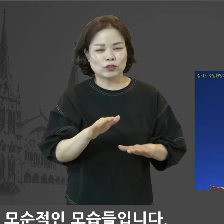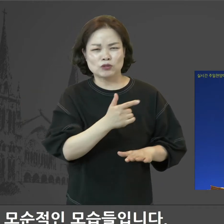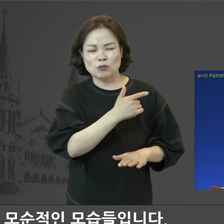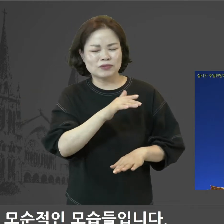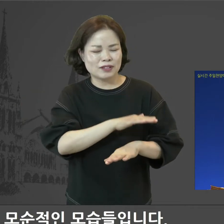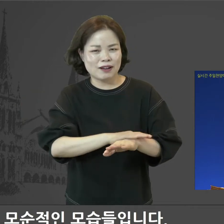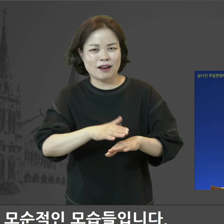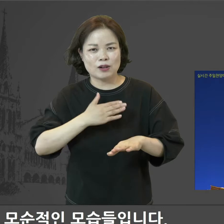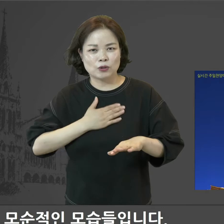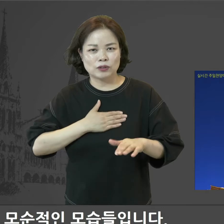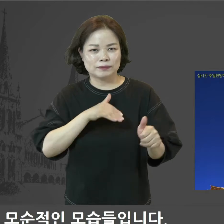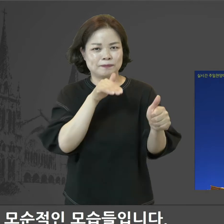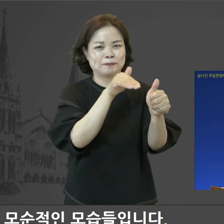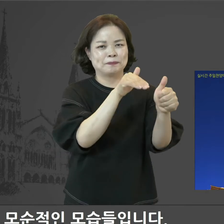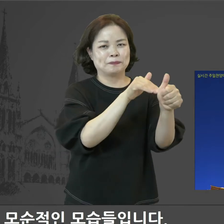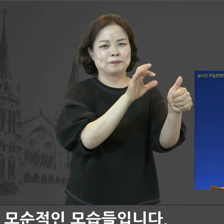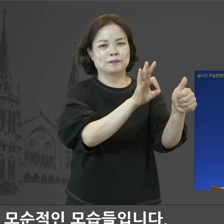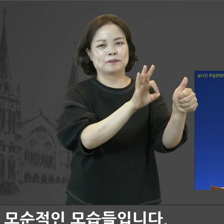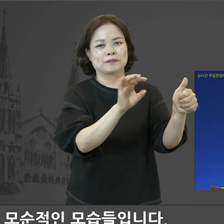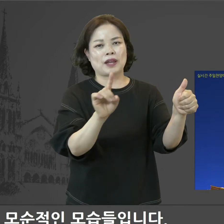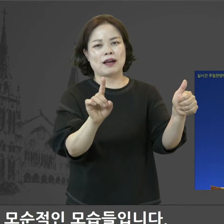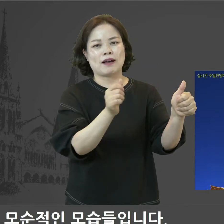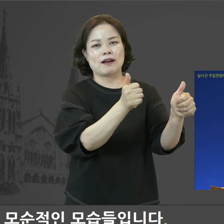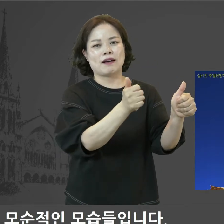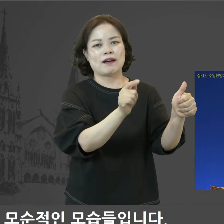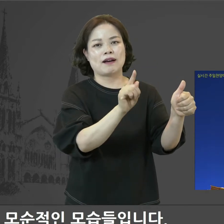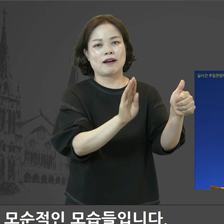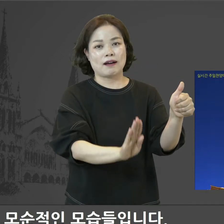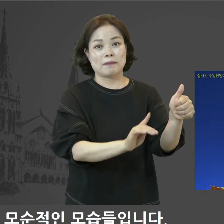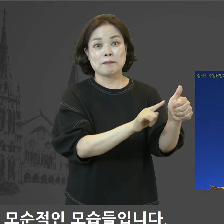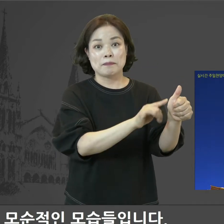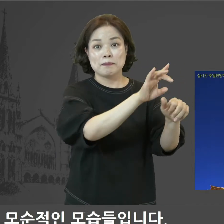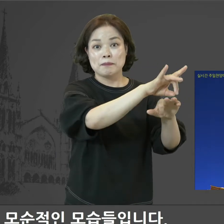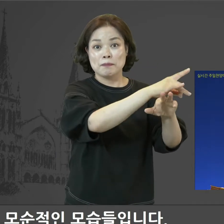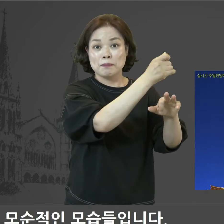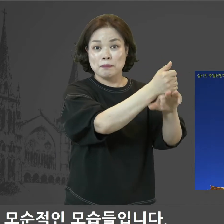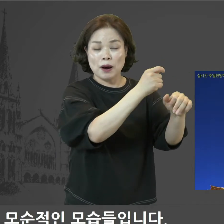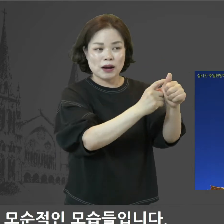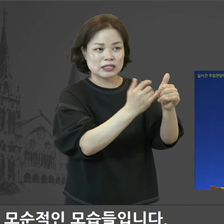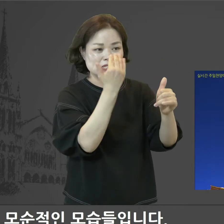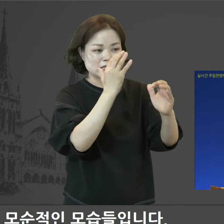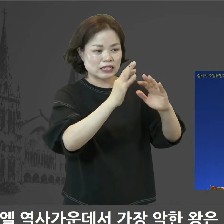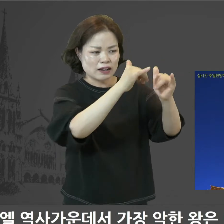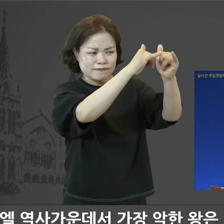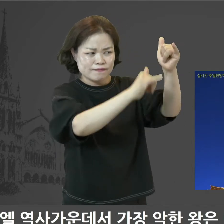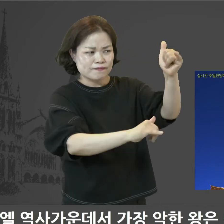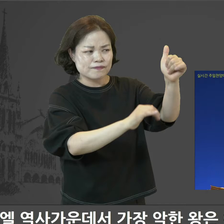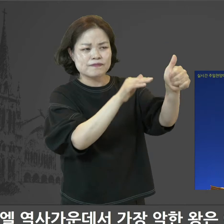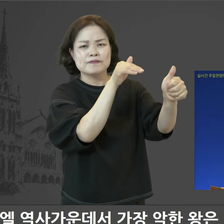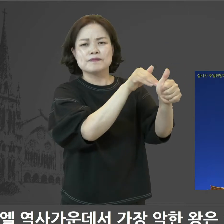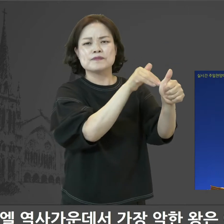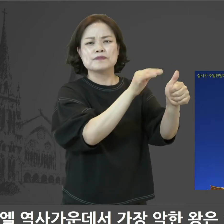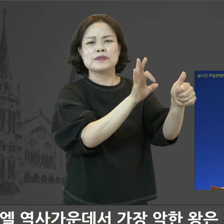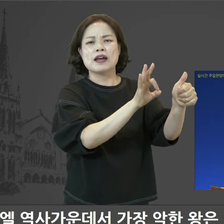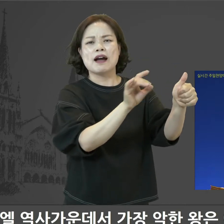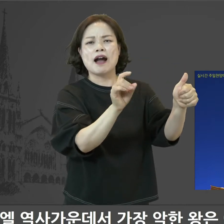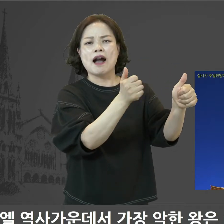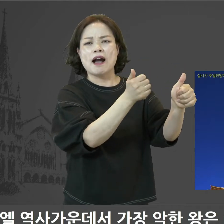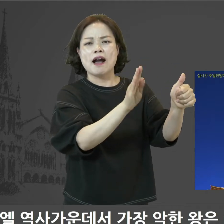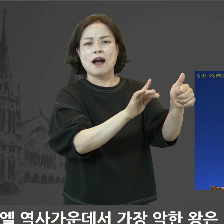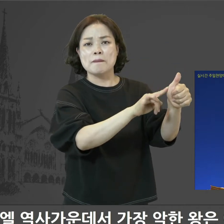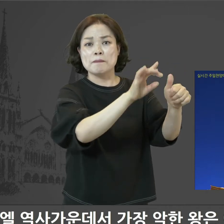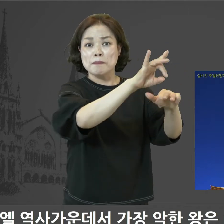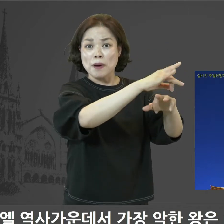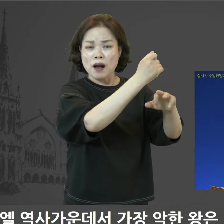너무나 잘 아는 아합 왕이라는 사람이었습니다. 이스라엘의 역사를 아는 사람들은 이 아합 왕을 이스라엘의